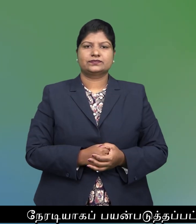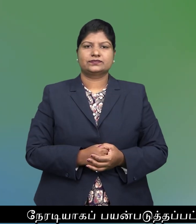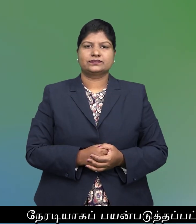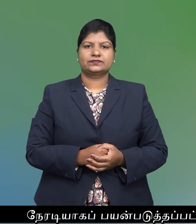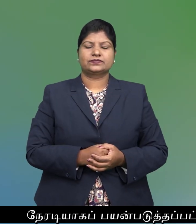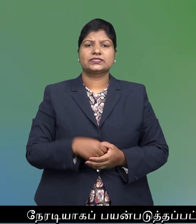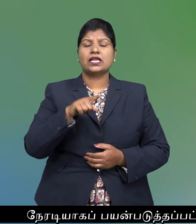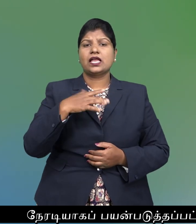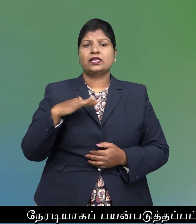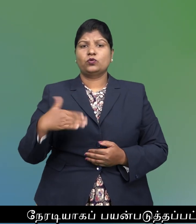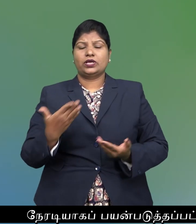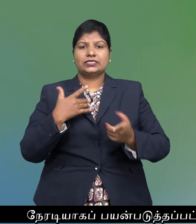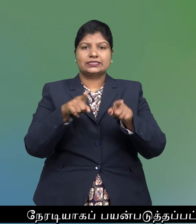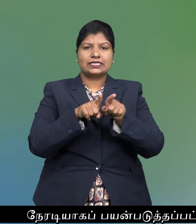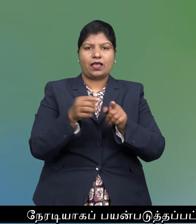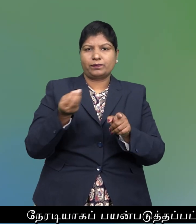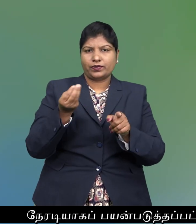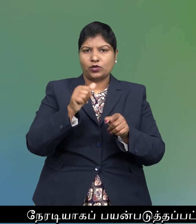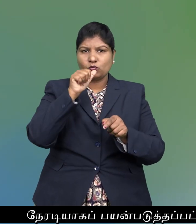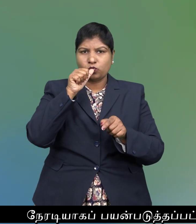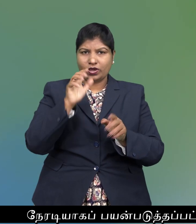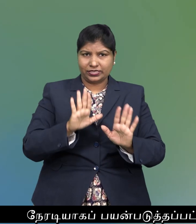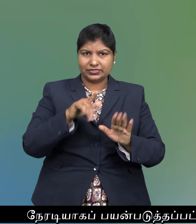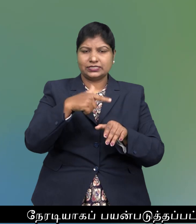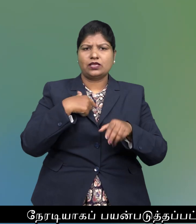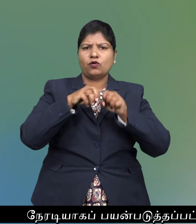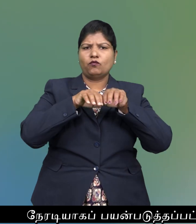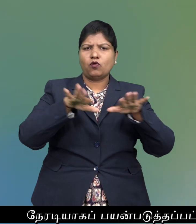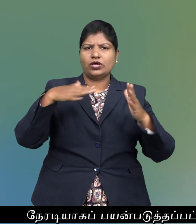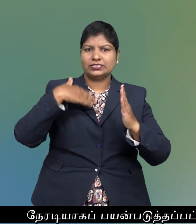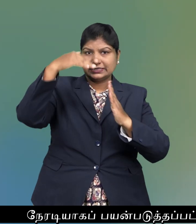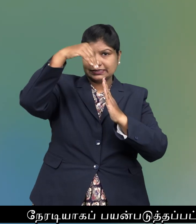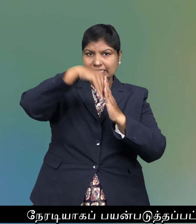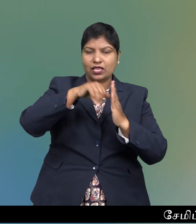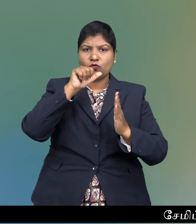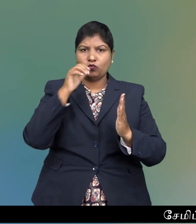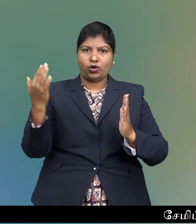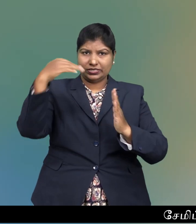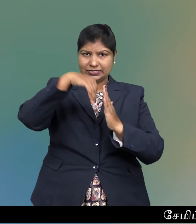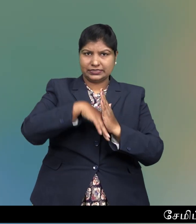நேரடியாக பயன்படுத்தப்பட்டாலும் இதில் ஒரு பகுதி நிரம்பி அல்லது சேமிப்பை